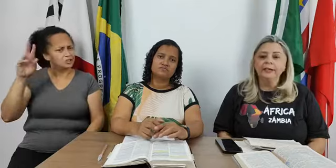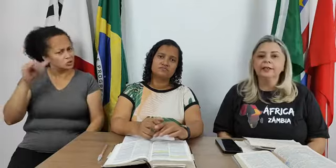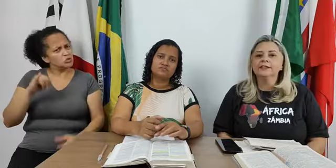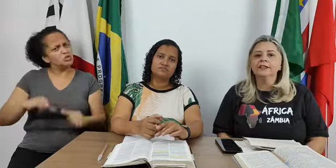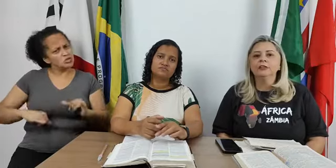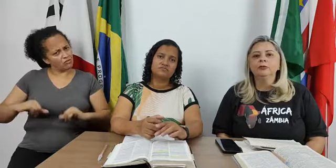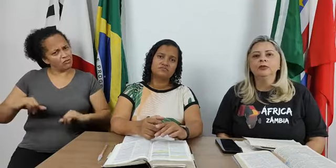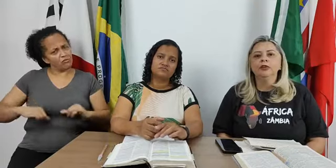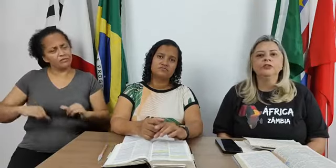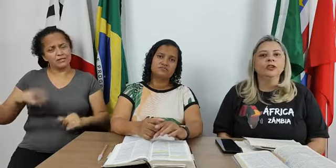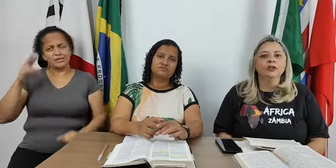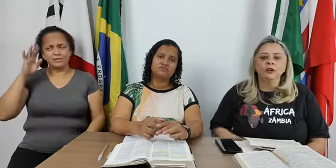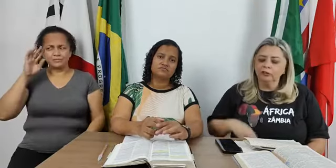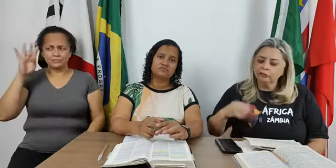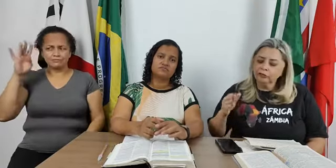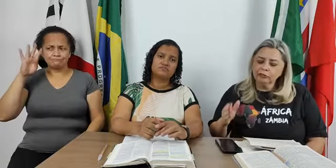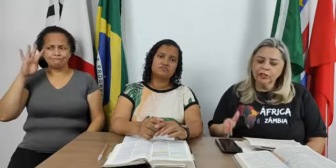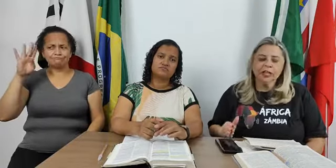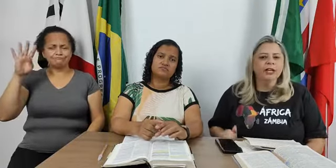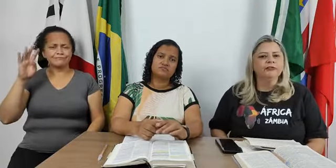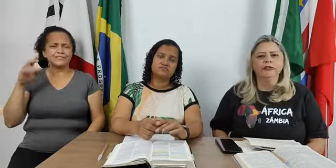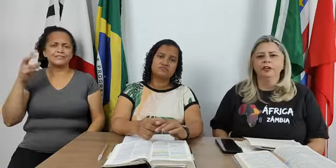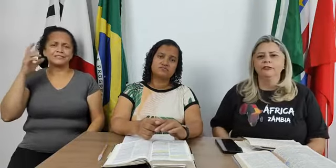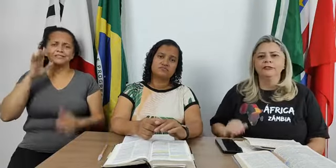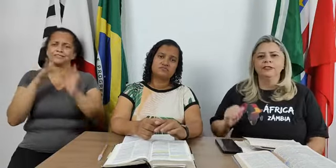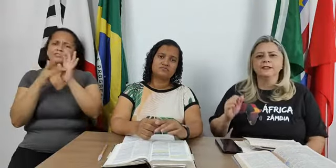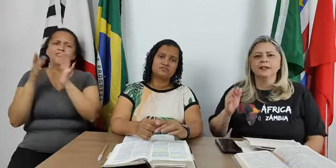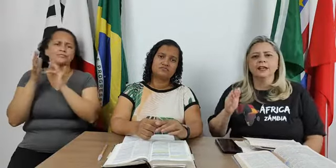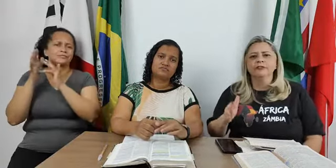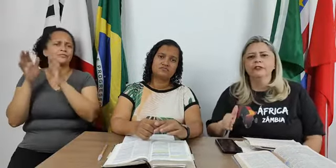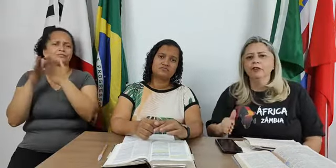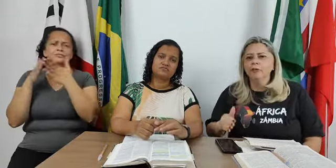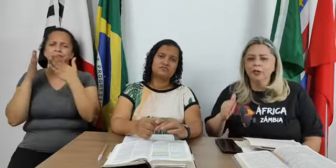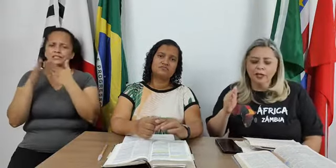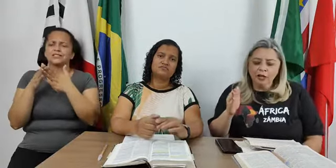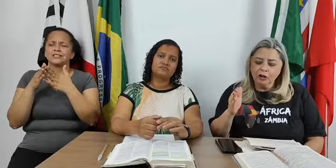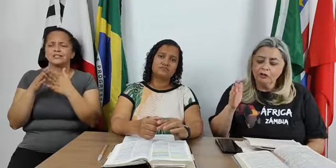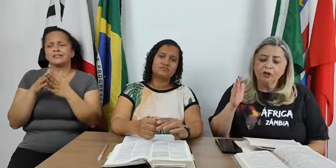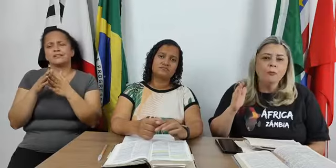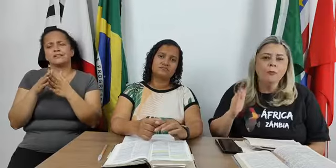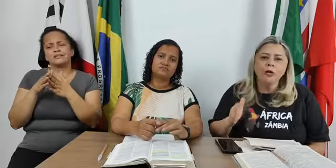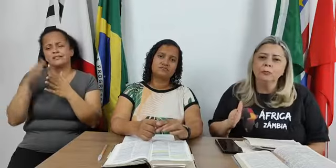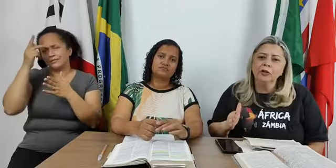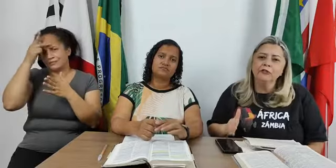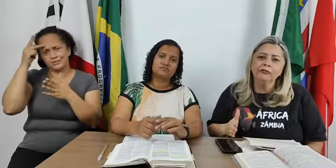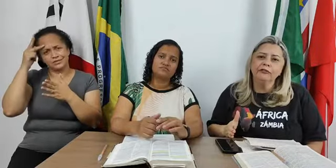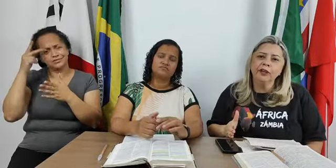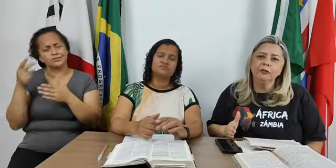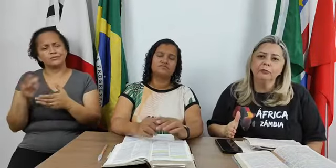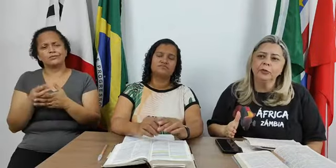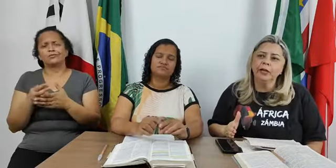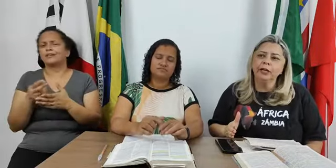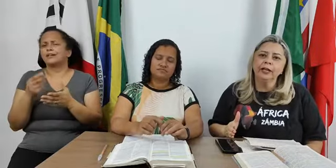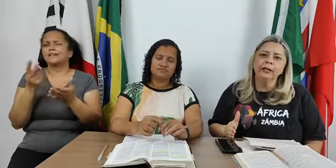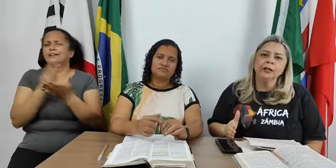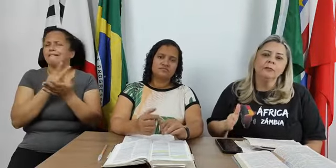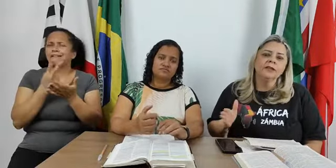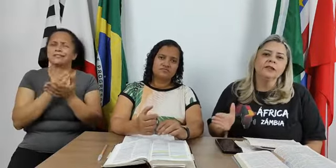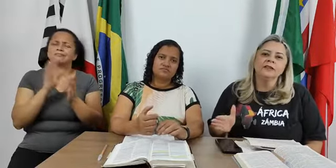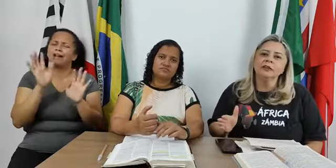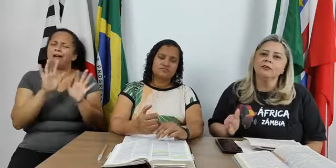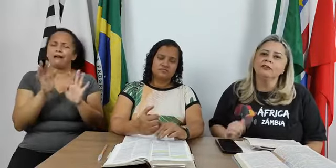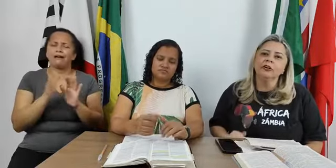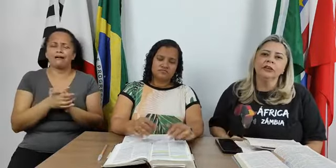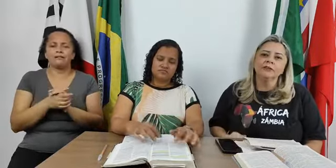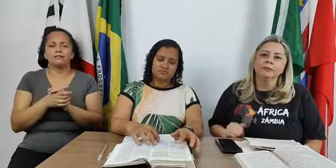ele intercedendo por nós, falando, eu não queria que o fulano fizesse daquela forma, eu tenho um plano perfeito para ele,